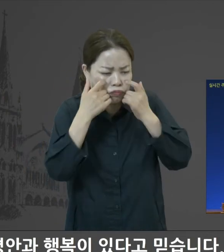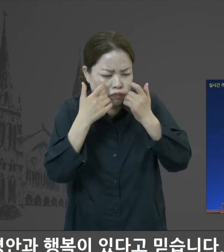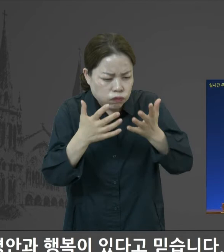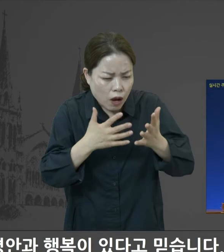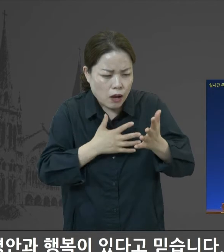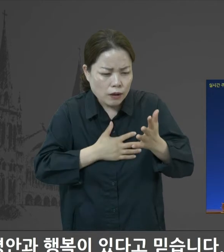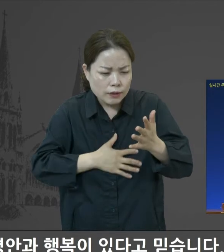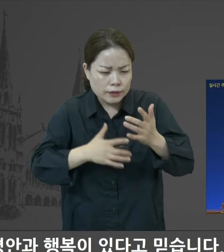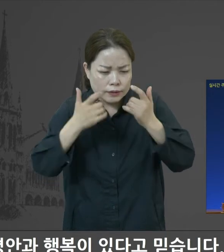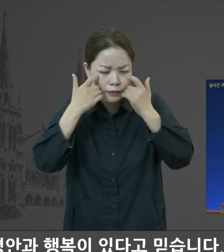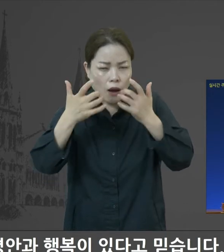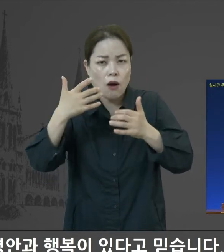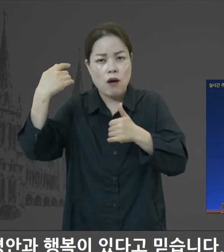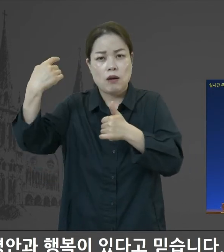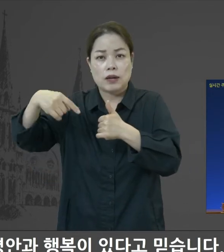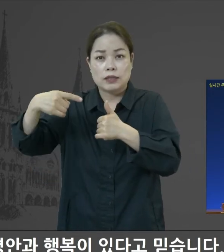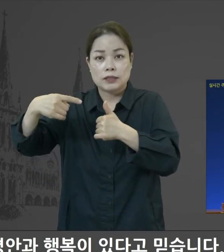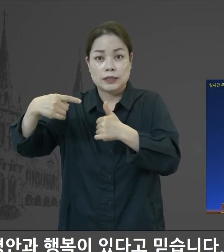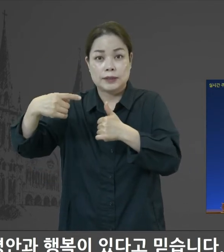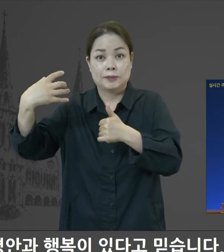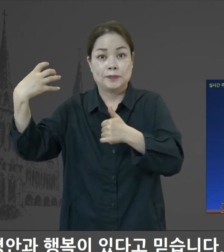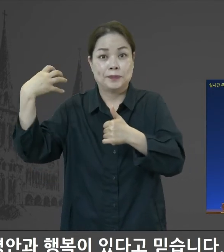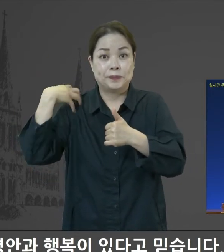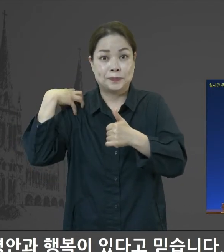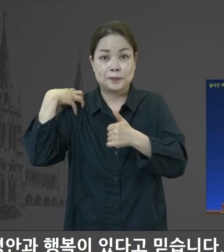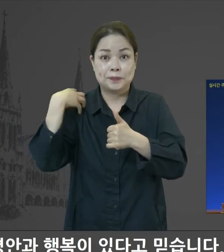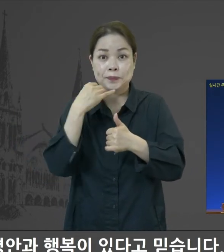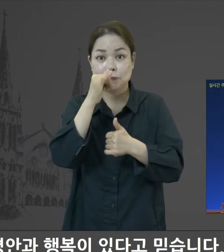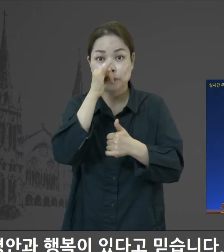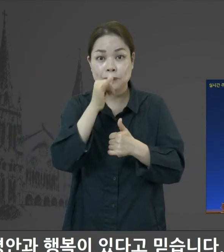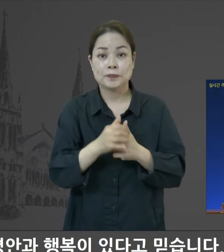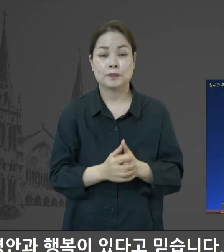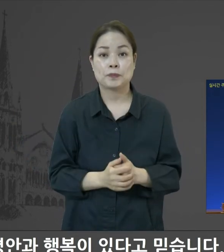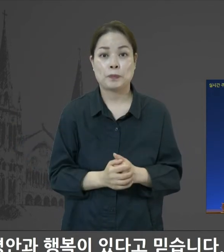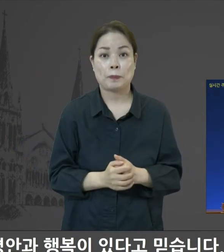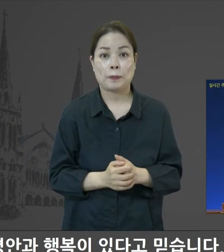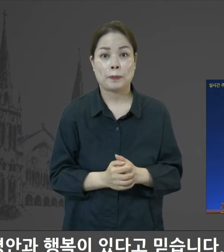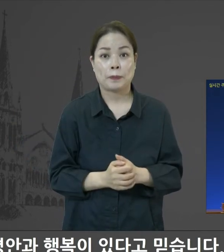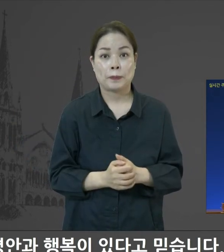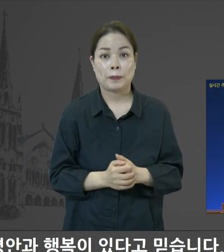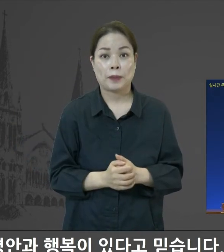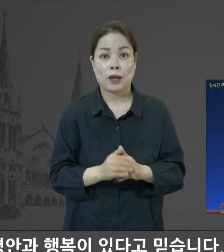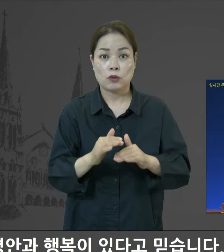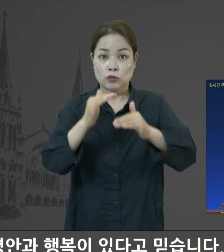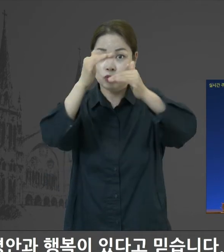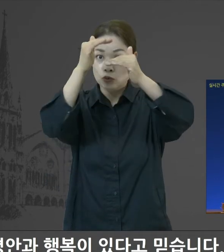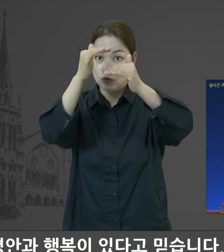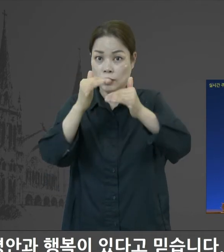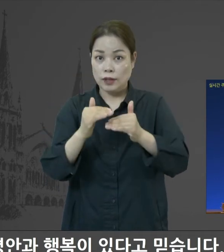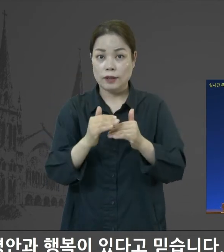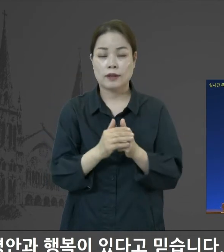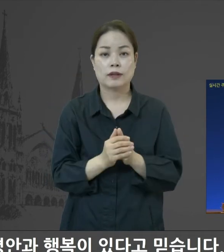알고 선명하게 가르칠 의무가 있다라는 것이죠. 오늘 본문에